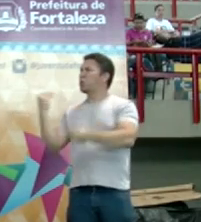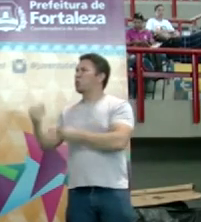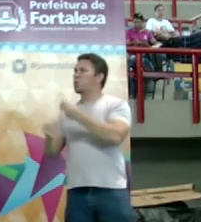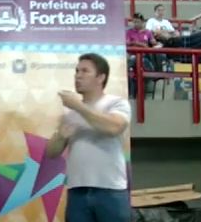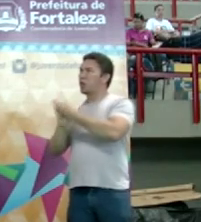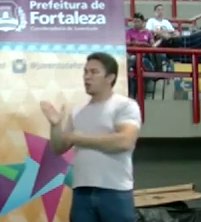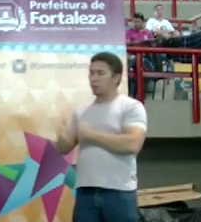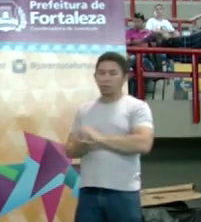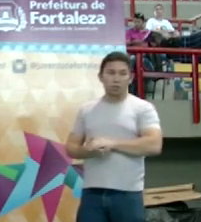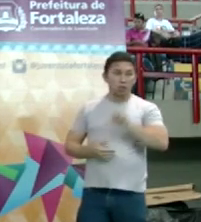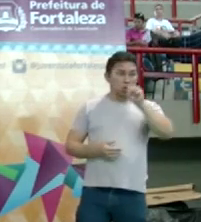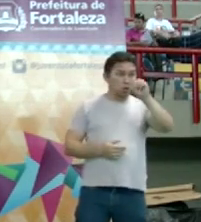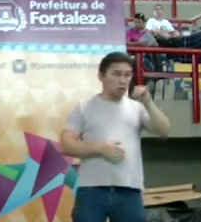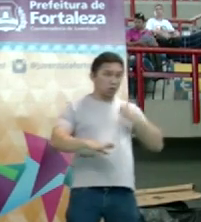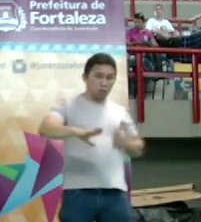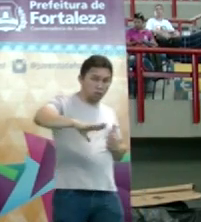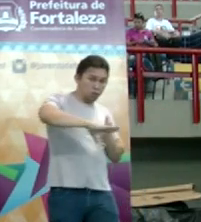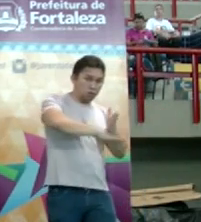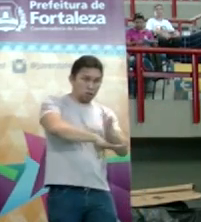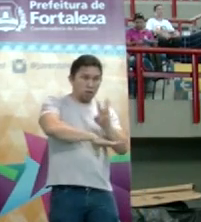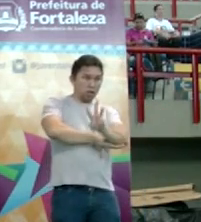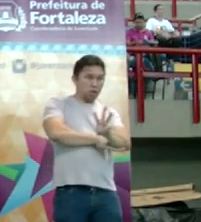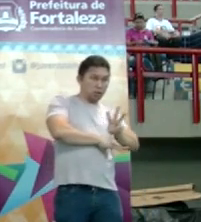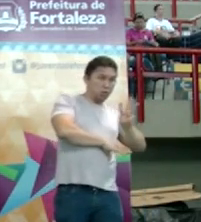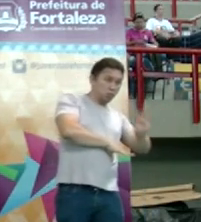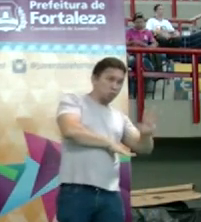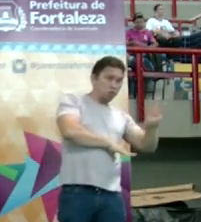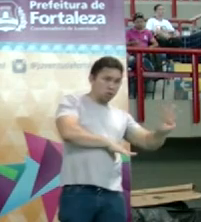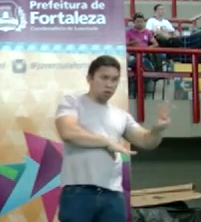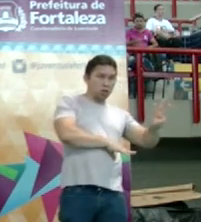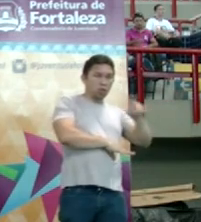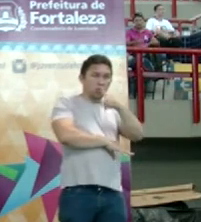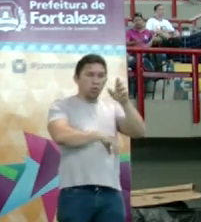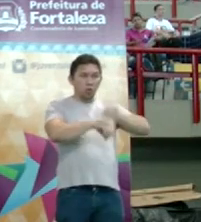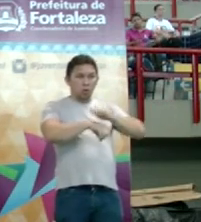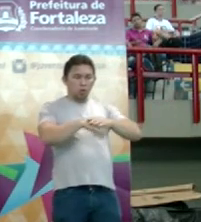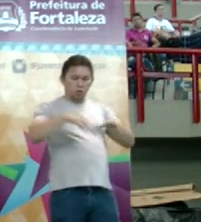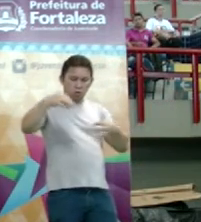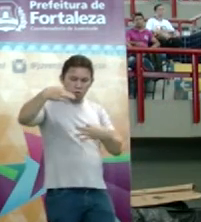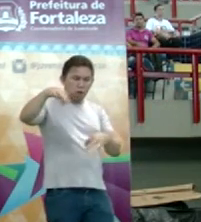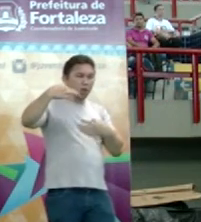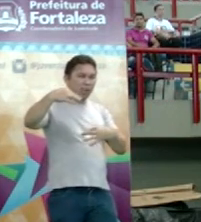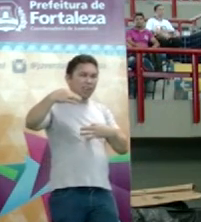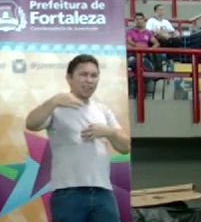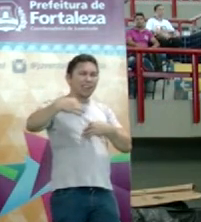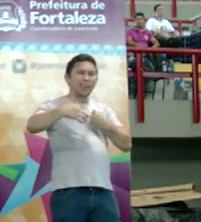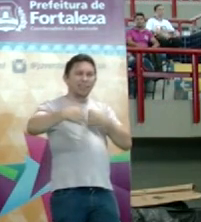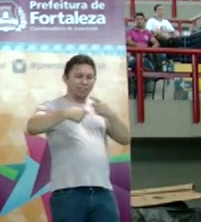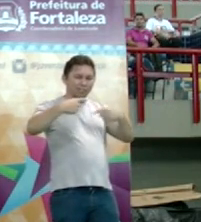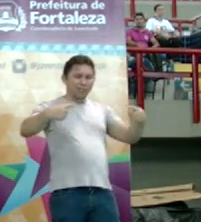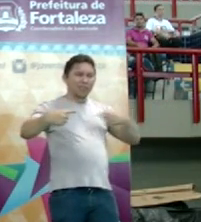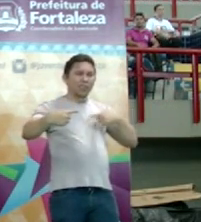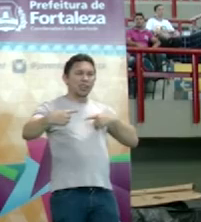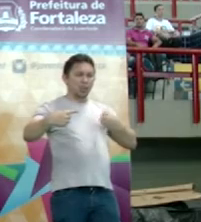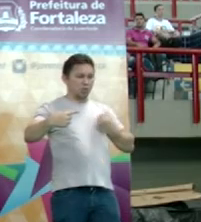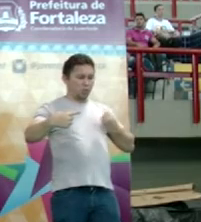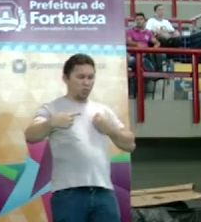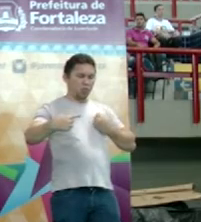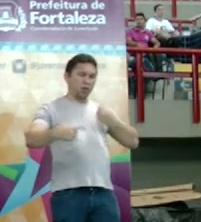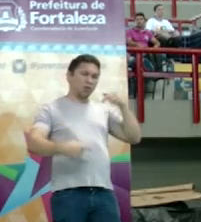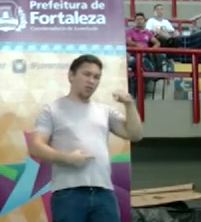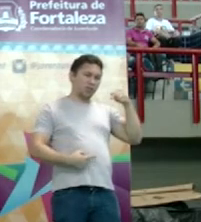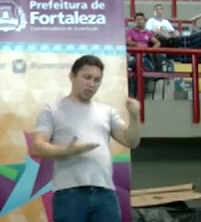modelo? Se vocês entrarem no site, ou quem tem o guia do participante em casa, está na página